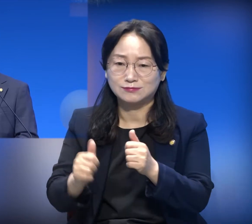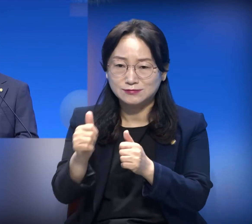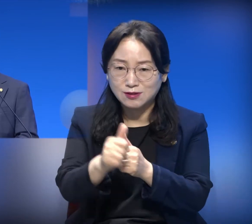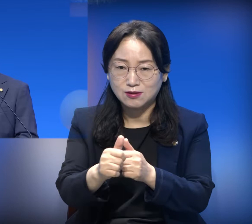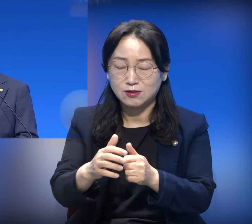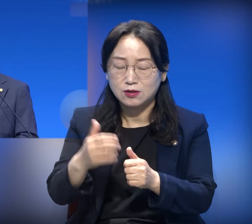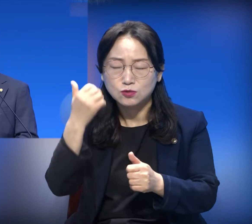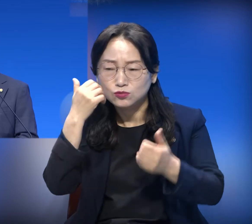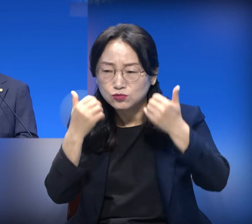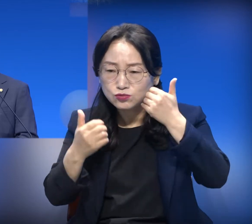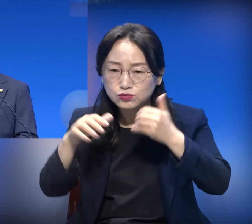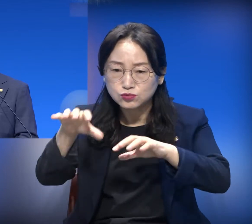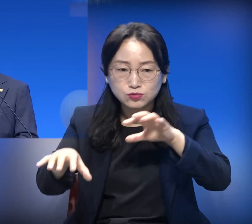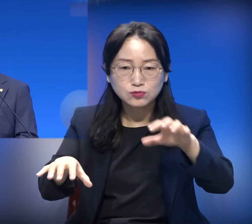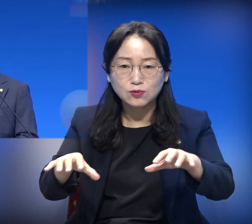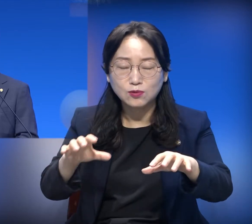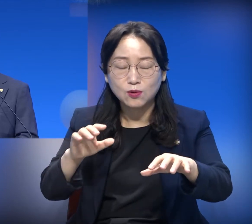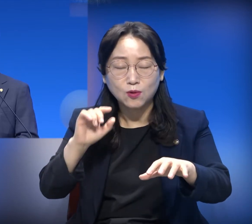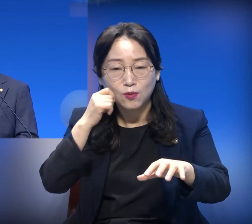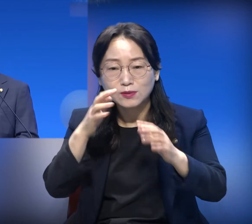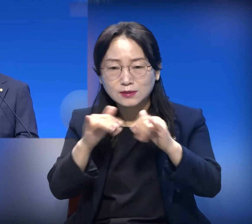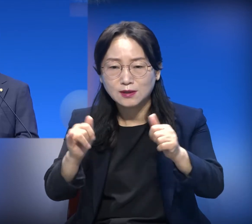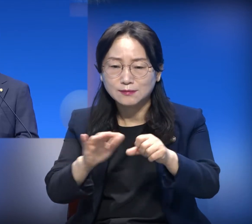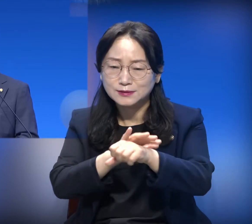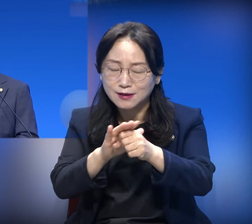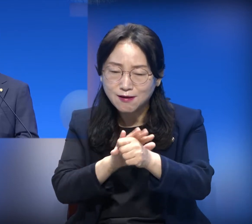우리 주위의 어려운 사람들을 사랑으로 섬기고